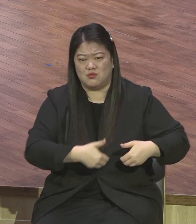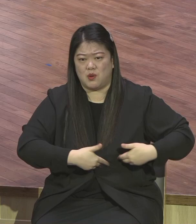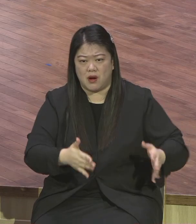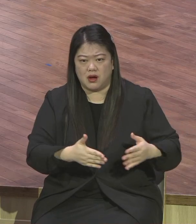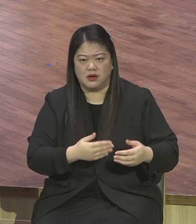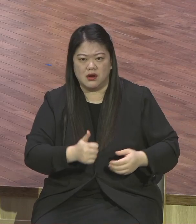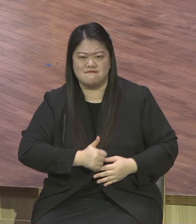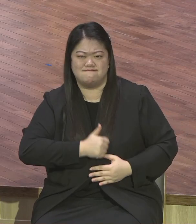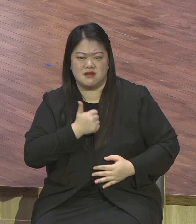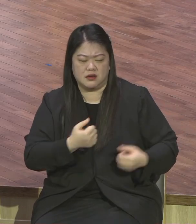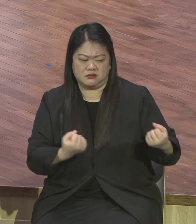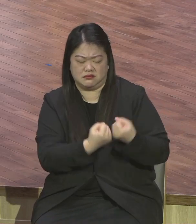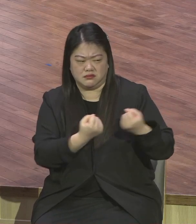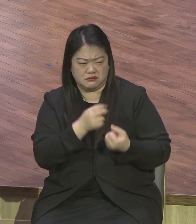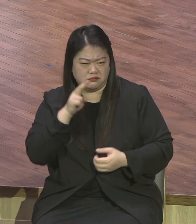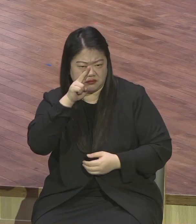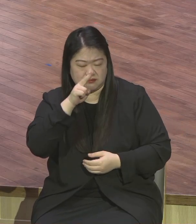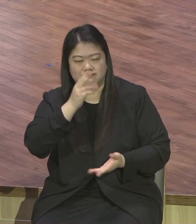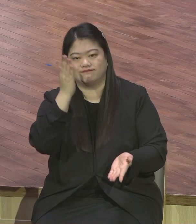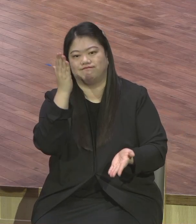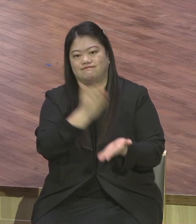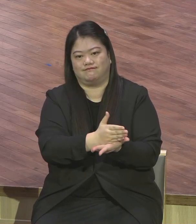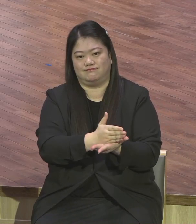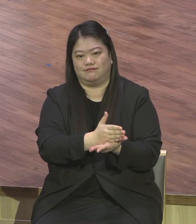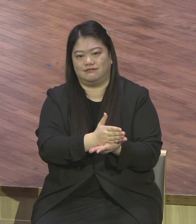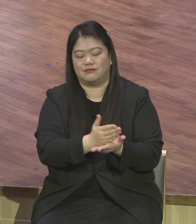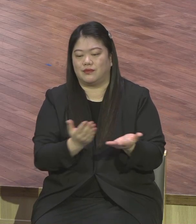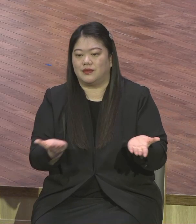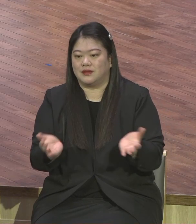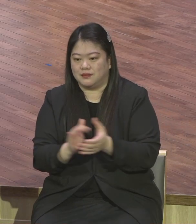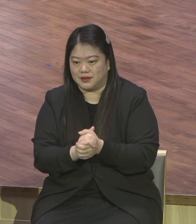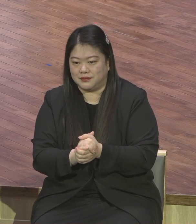투기하지 말지니라. 아멘.